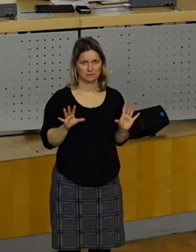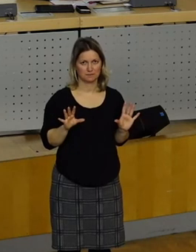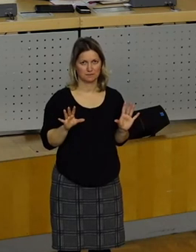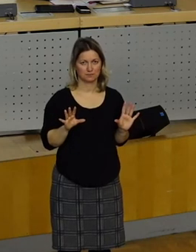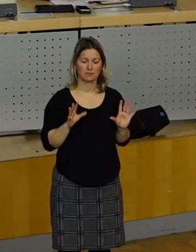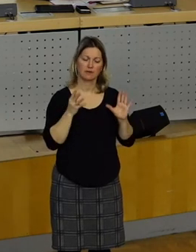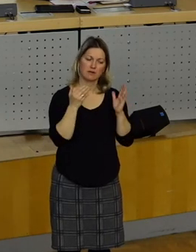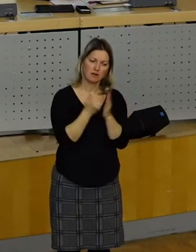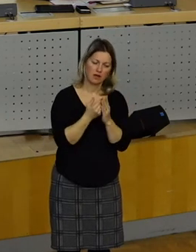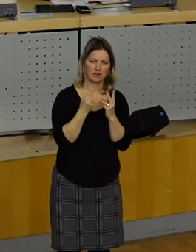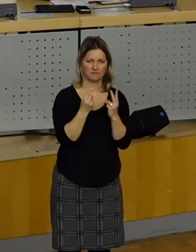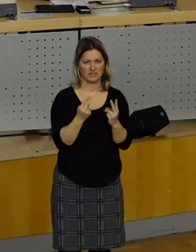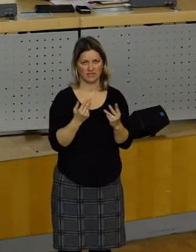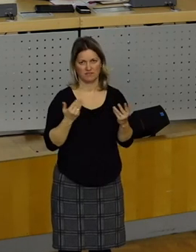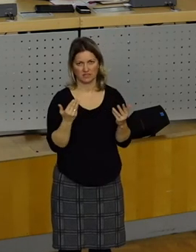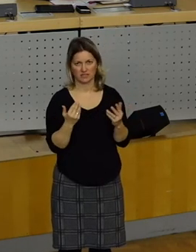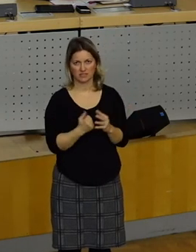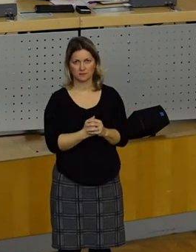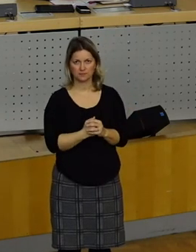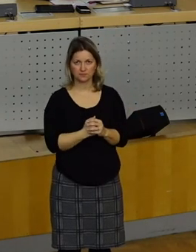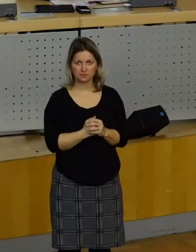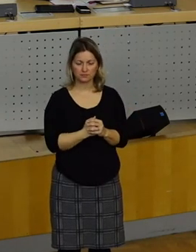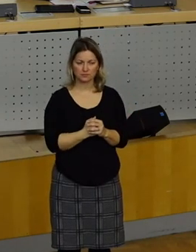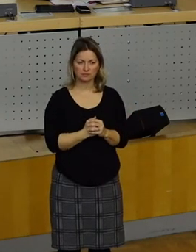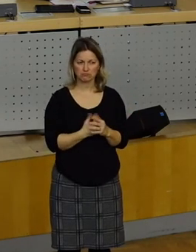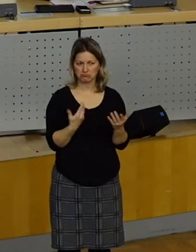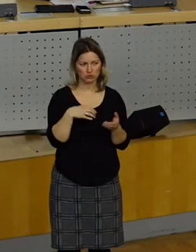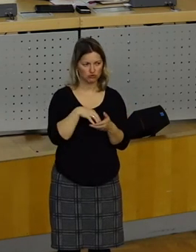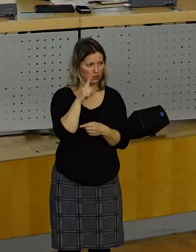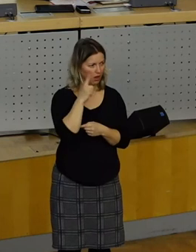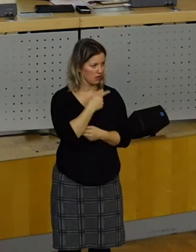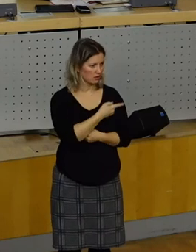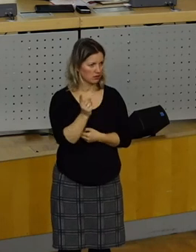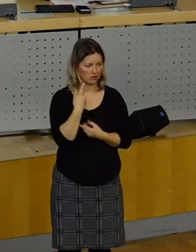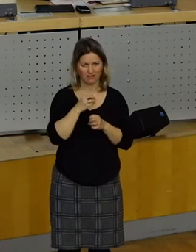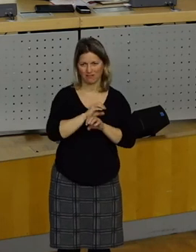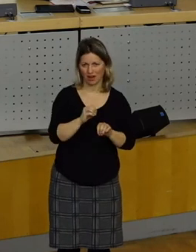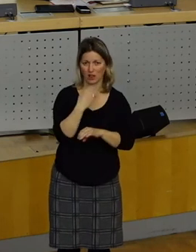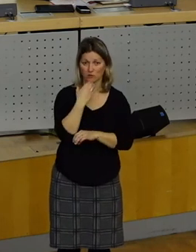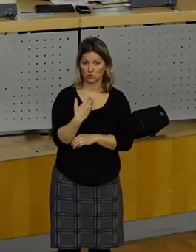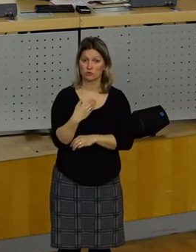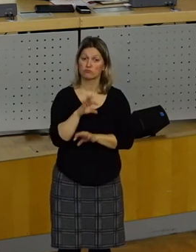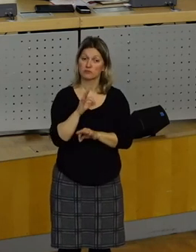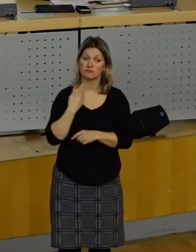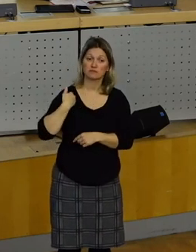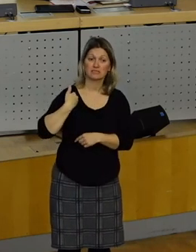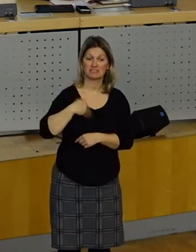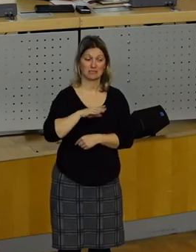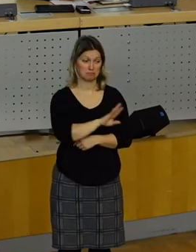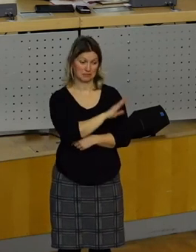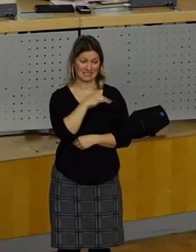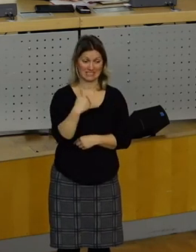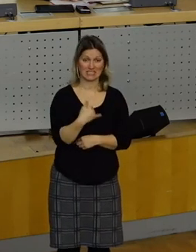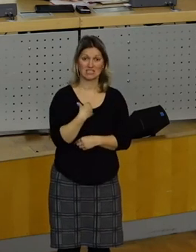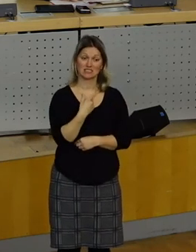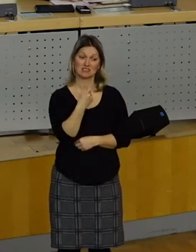nur noch mal deutlich hier auch im stadtrat erklären wir haben weder bisher finanzielle